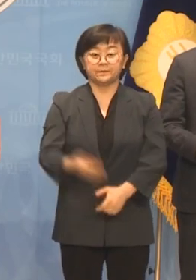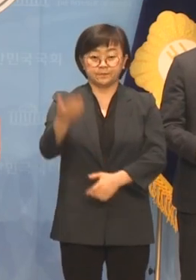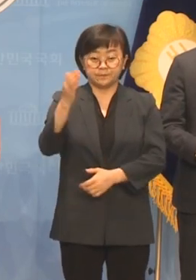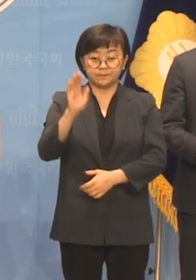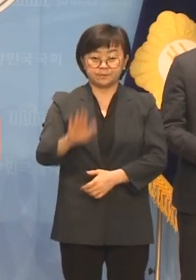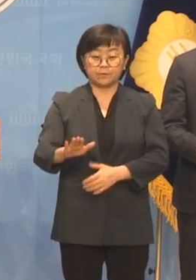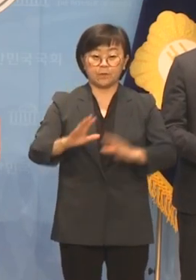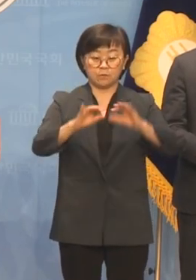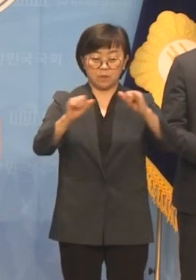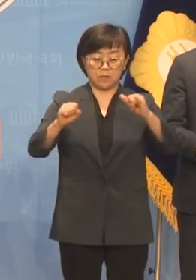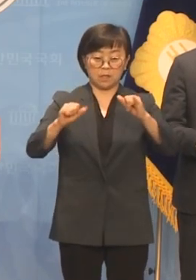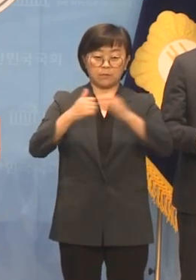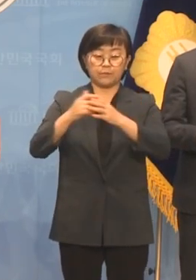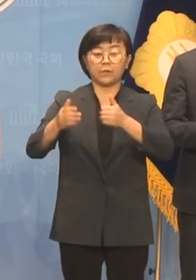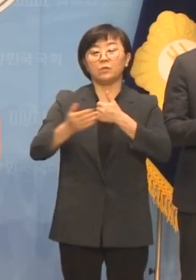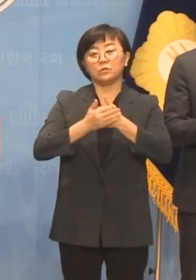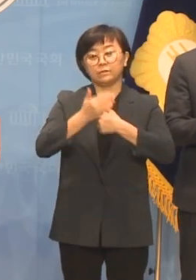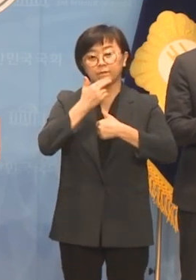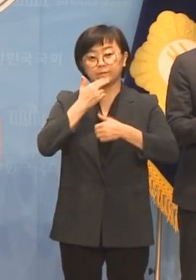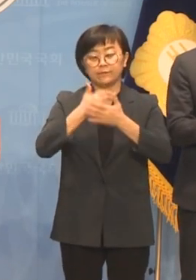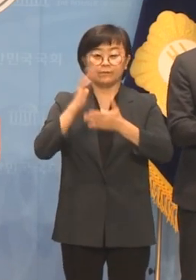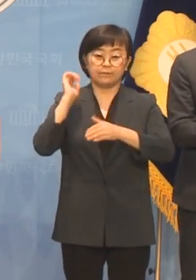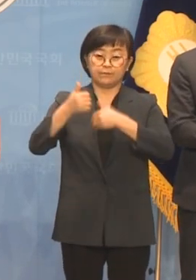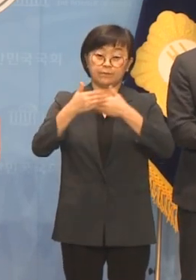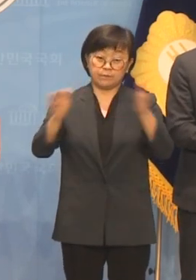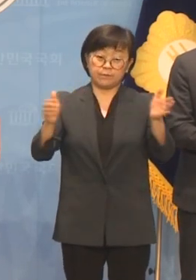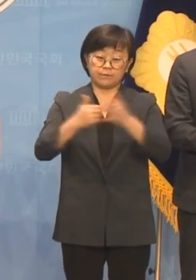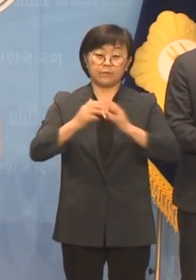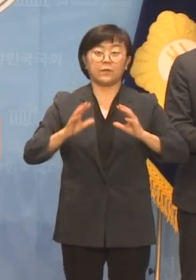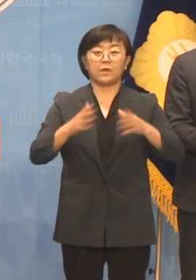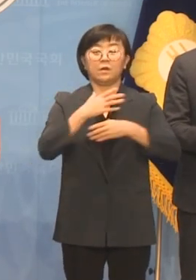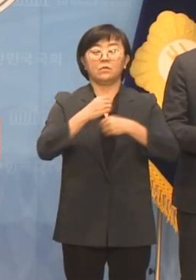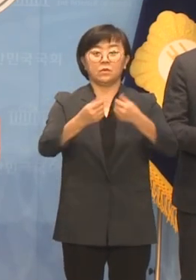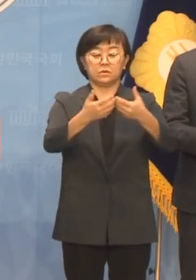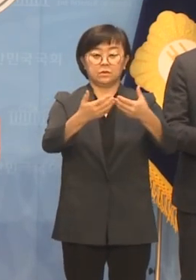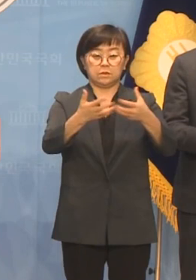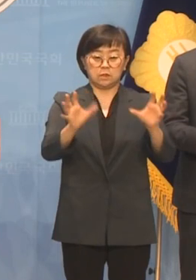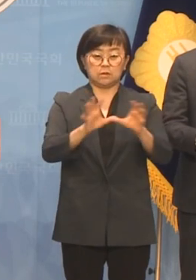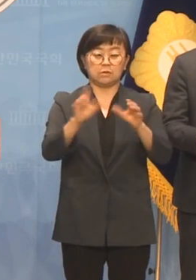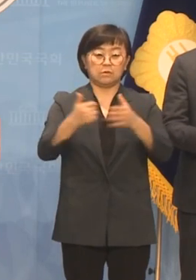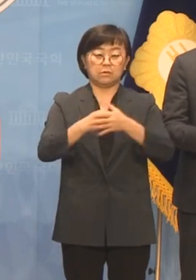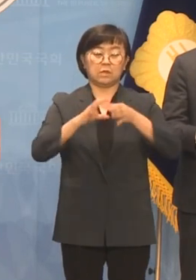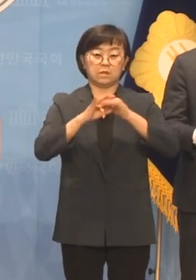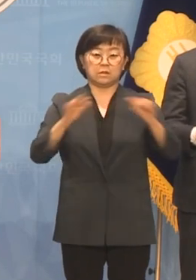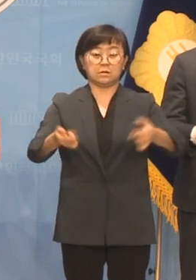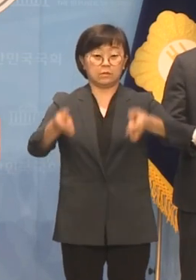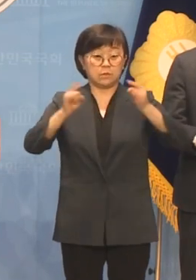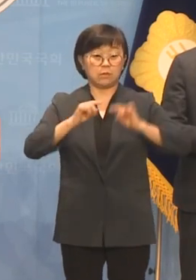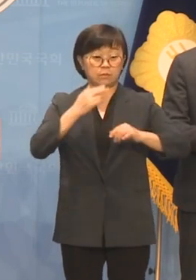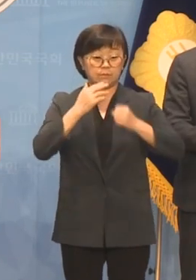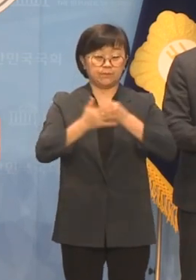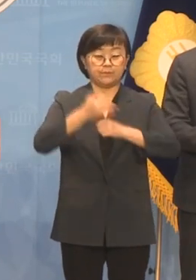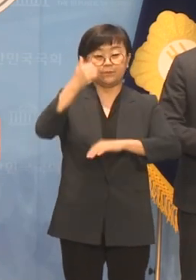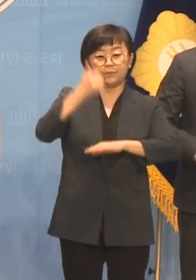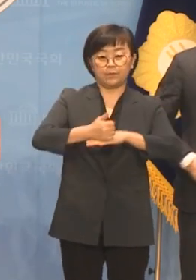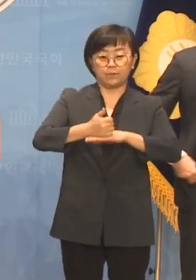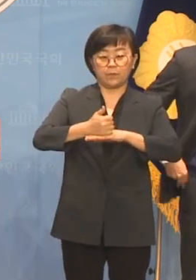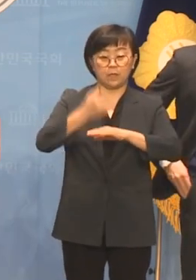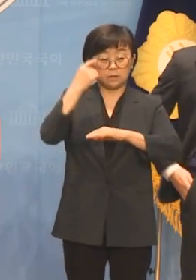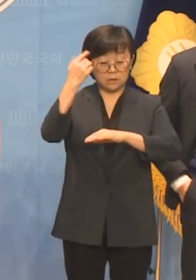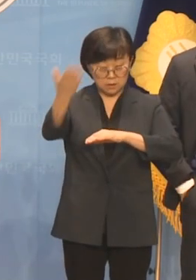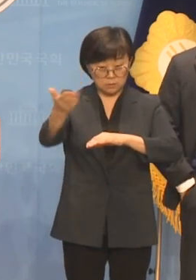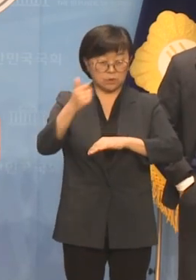하지만 국민의힘의 비협조로 대통령실과 국가안보실 관계자가 참석하지 않고 결국 현안